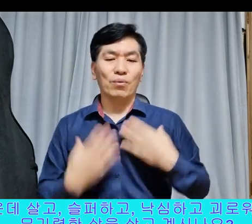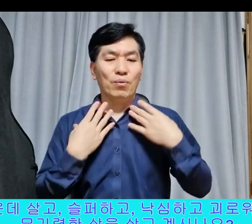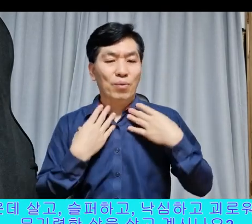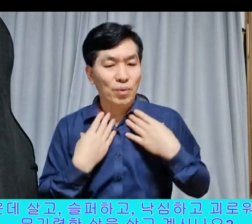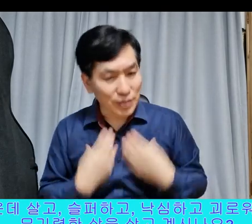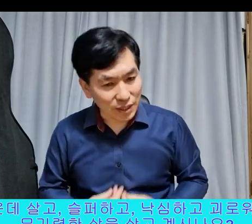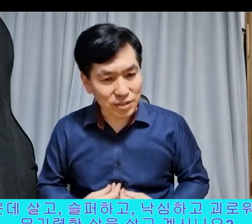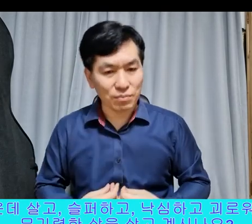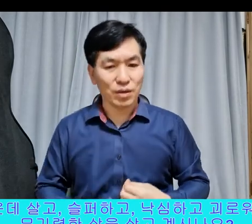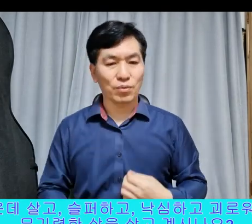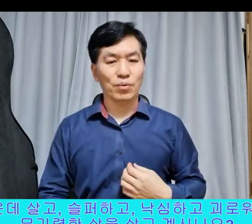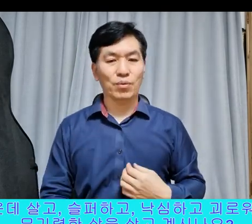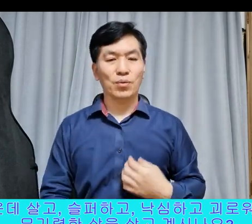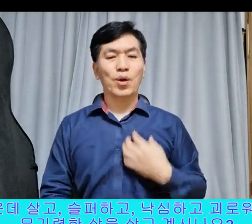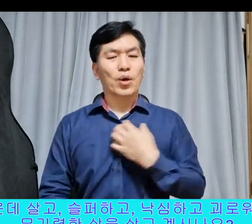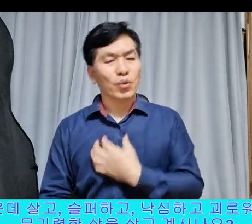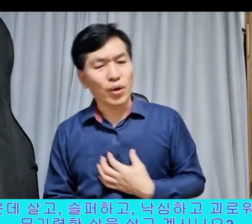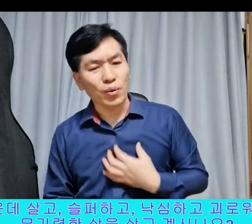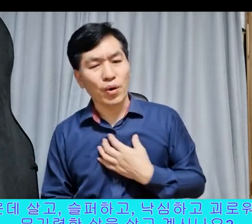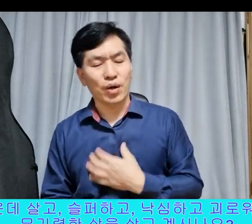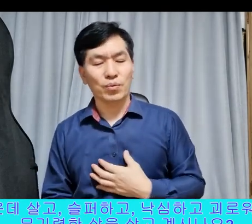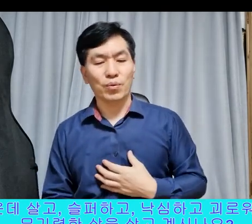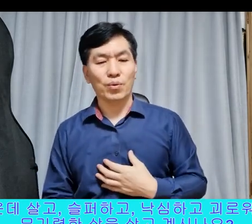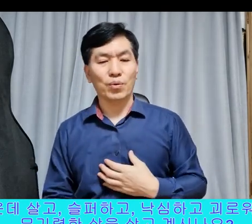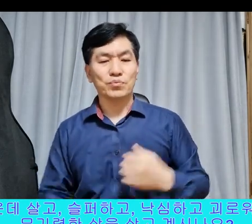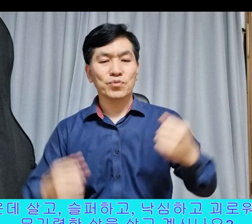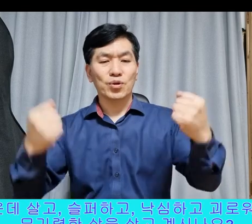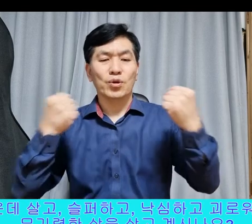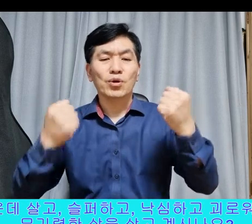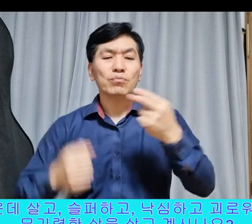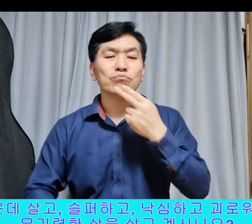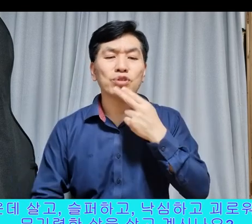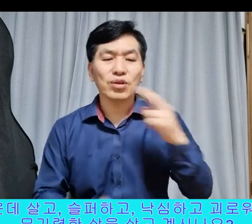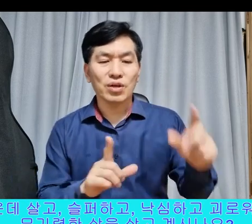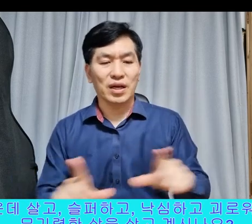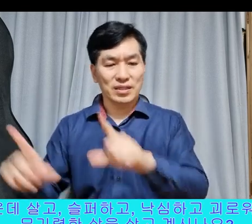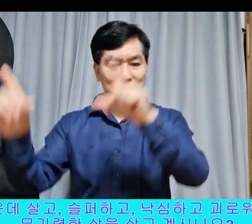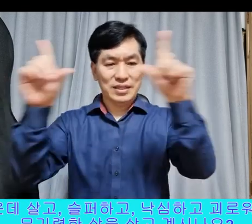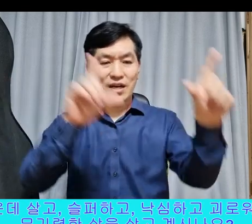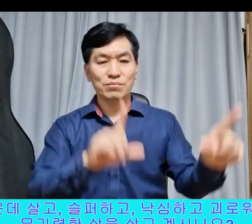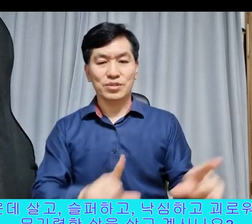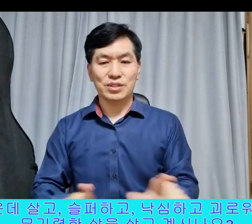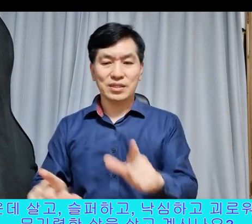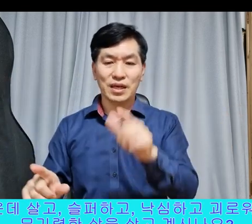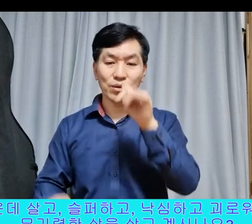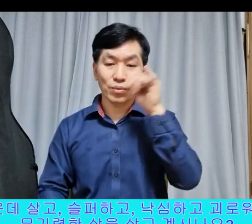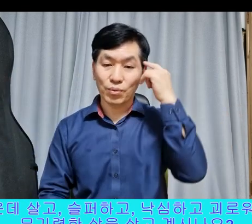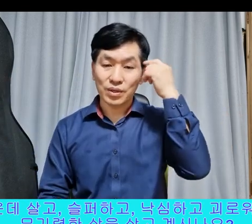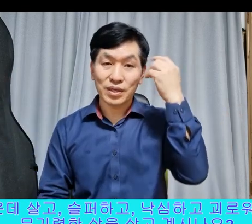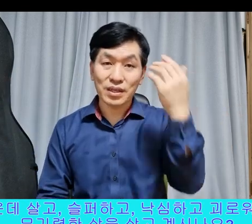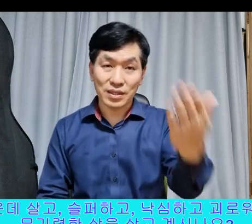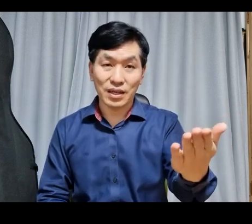슬퍼하고 낙심하고 괴로워하고 무기력한 삶을 살고 있나요?